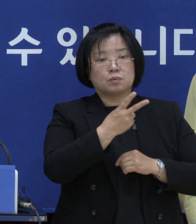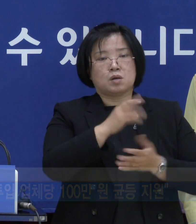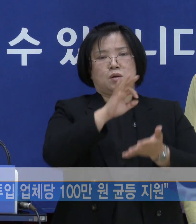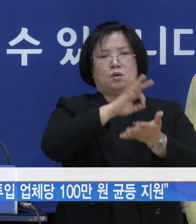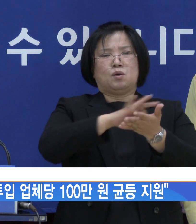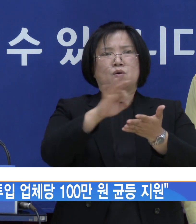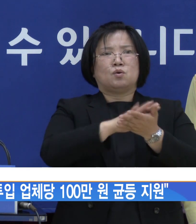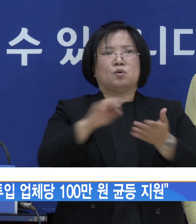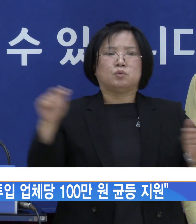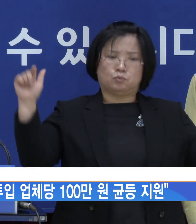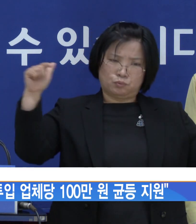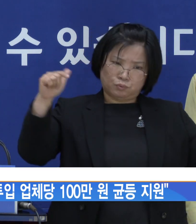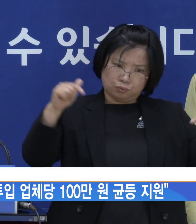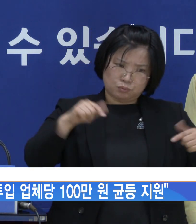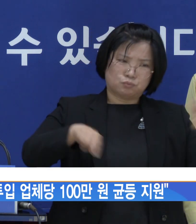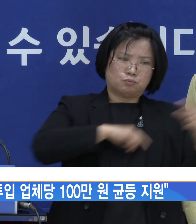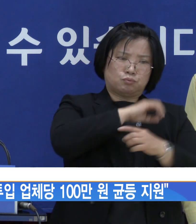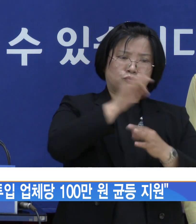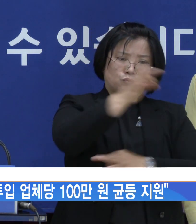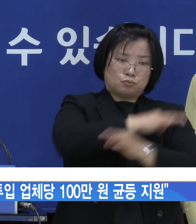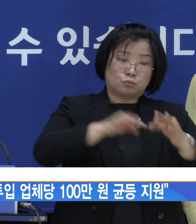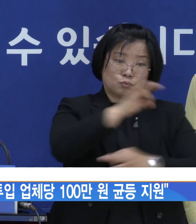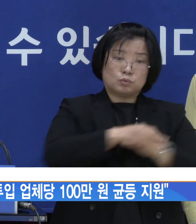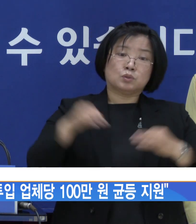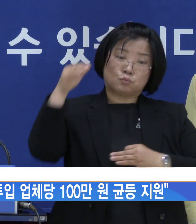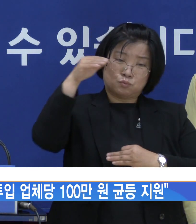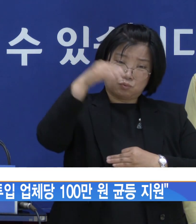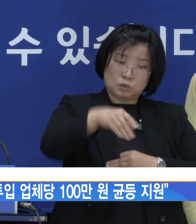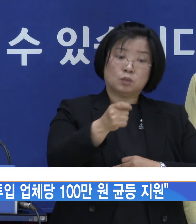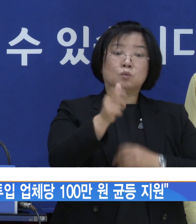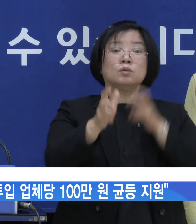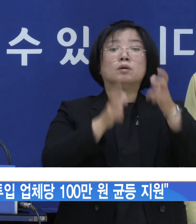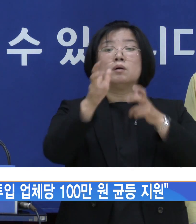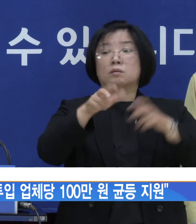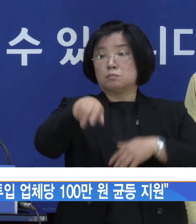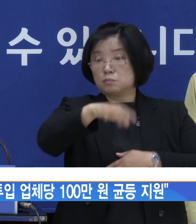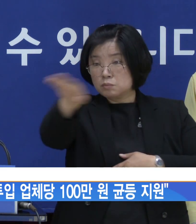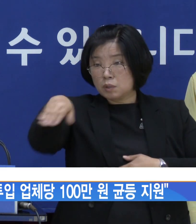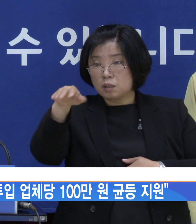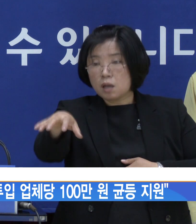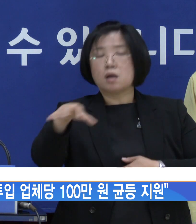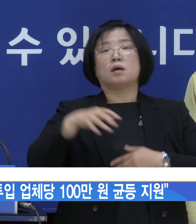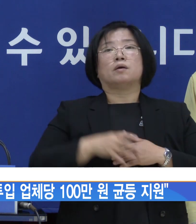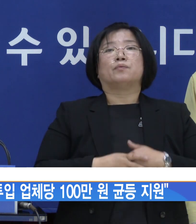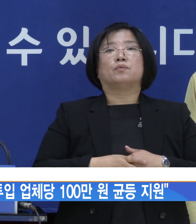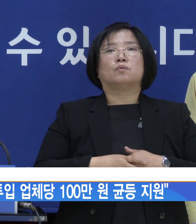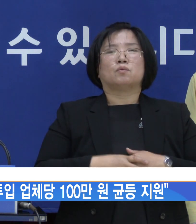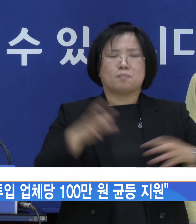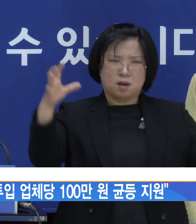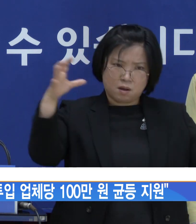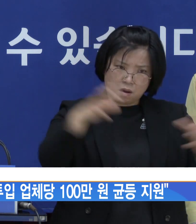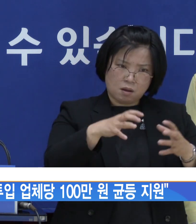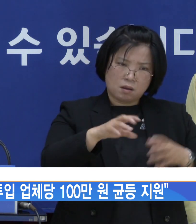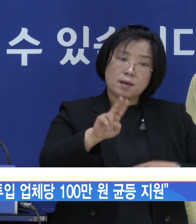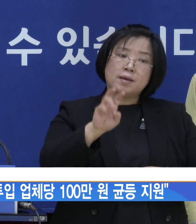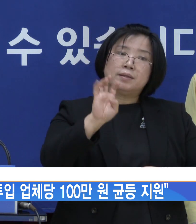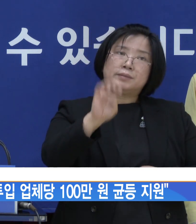소비위축 등으로 경영난을 겪고 있는 소상공인에게 총 42억